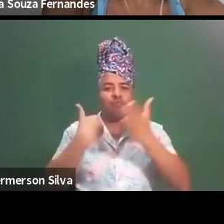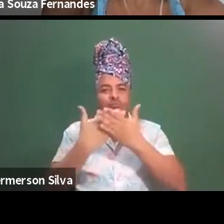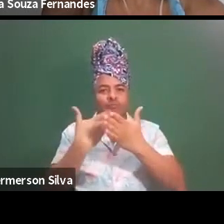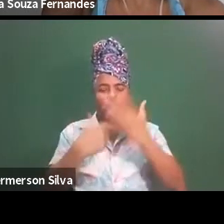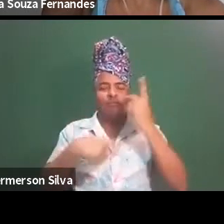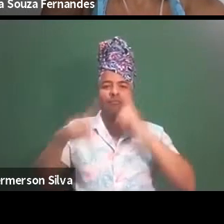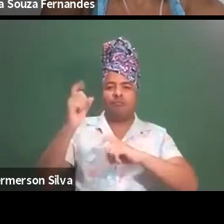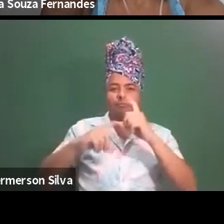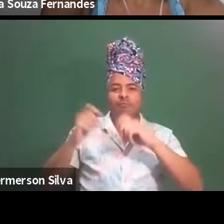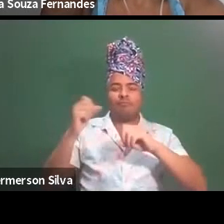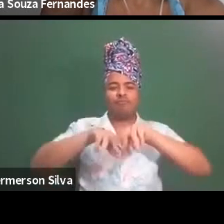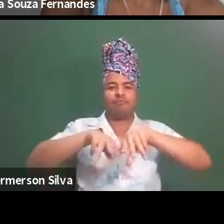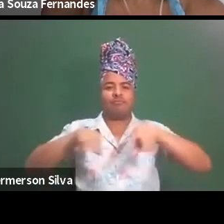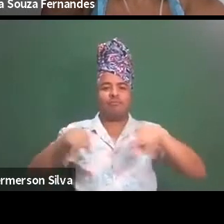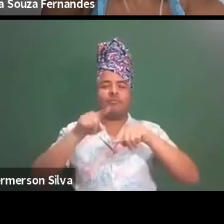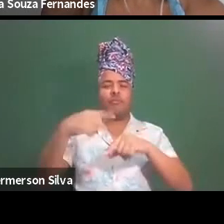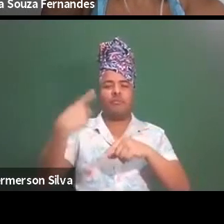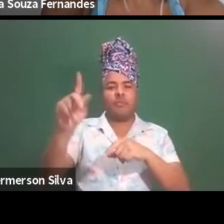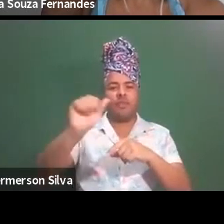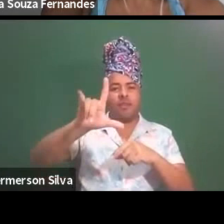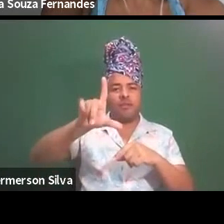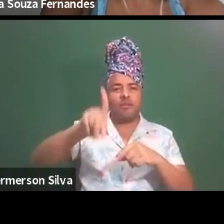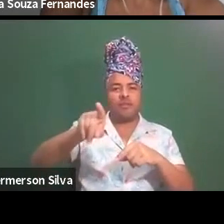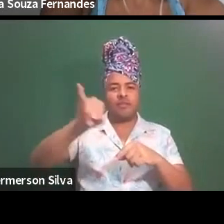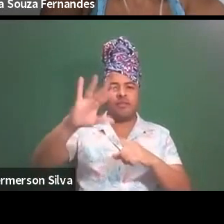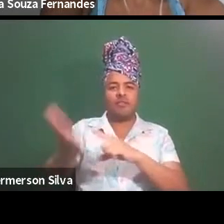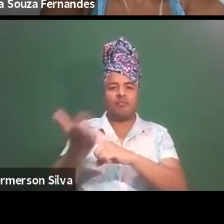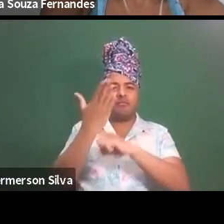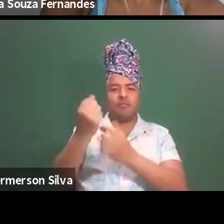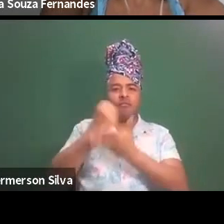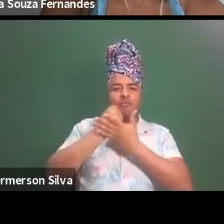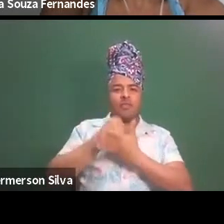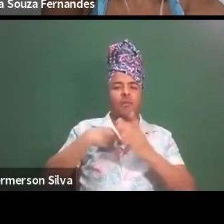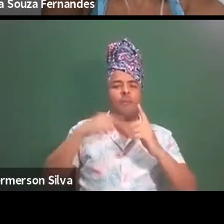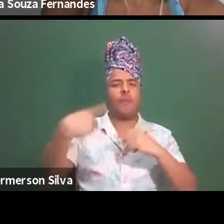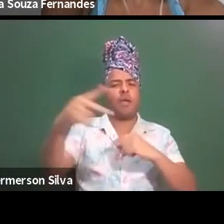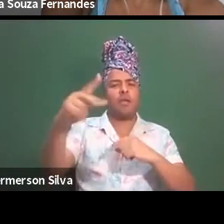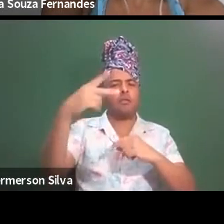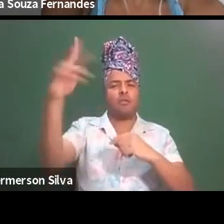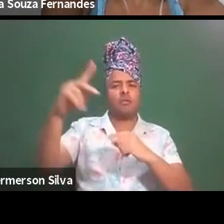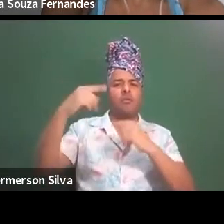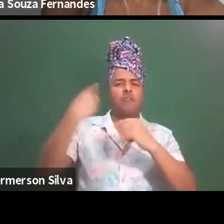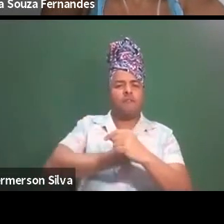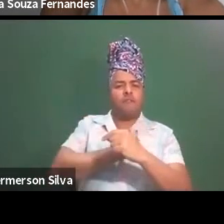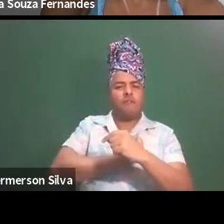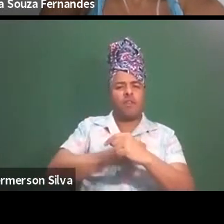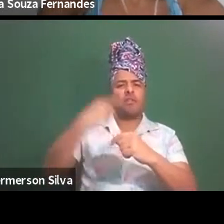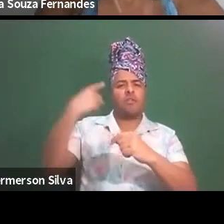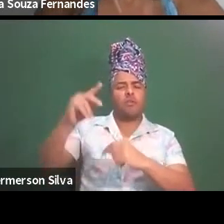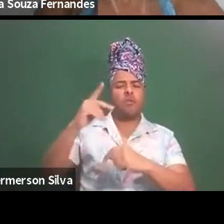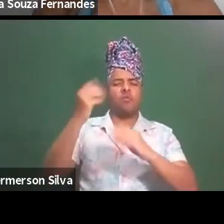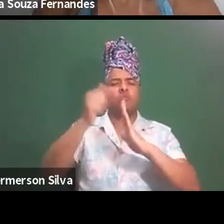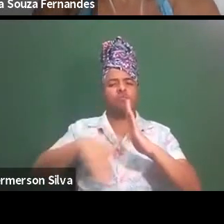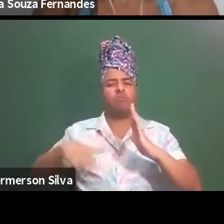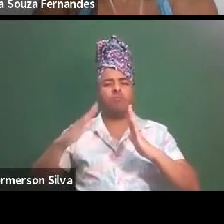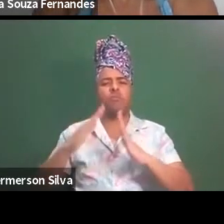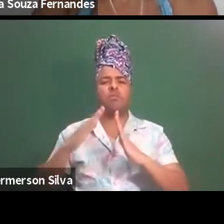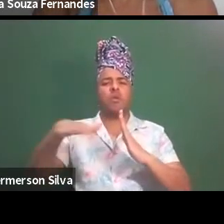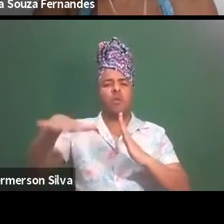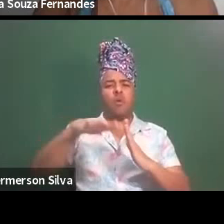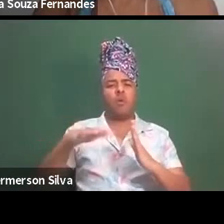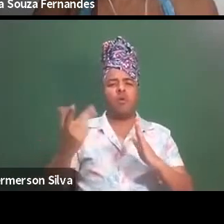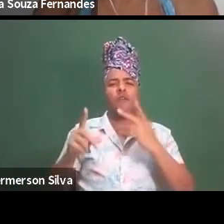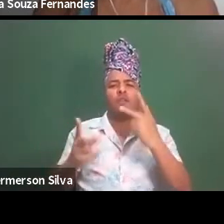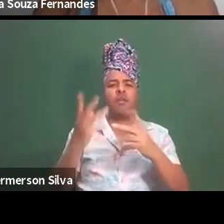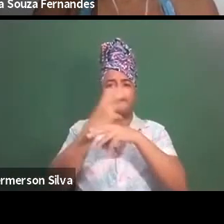A Alzeni, quando nos auxilia nesse filme, ela não começou a auxiliar agora, mas sim no início da trajetória dela com os próprios povos tradicionais de terreiro, que eu nem vou